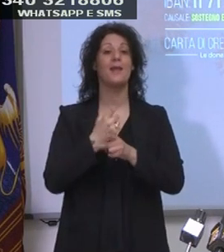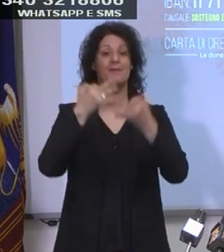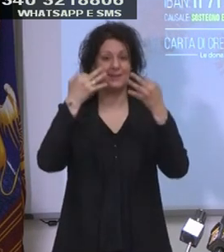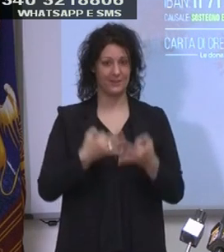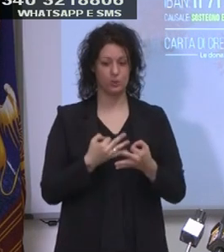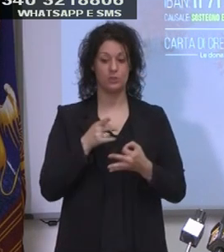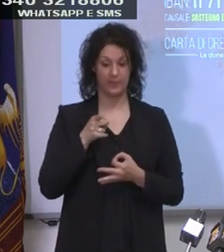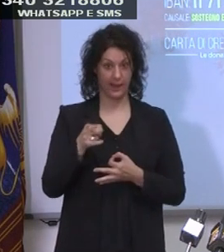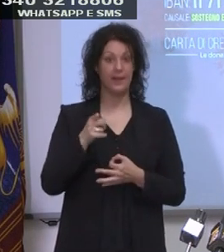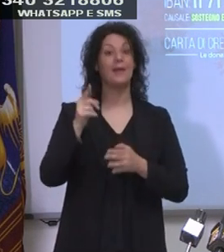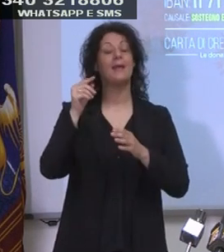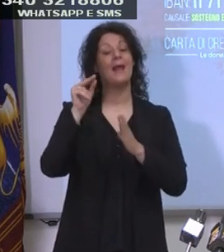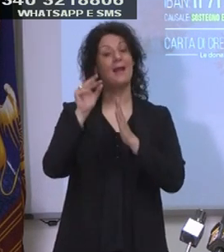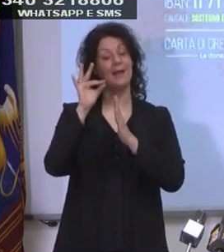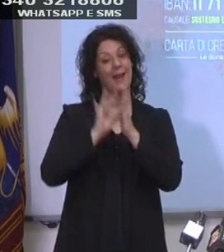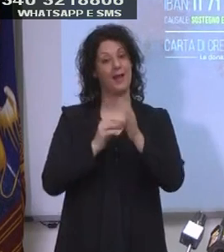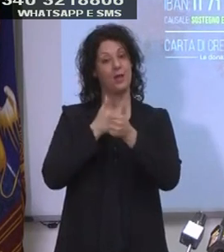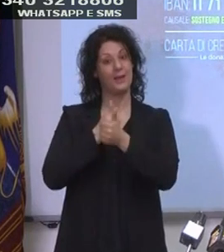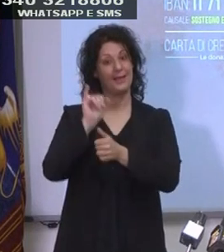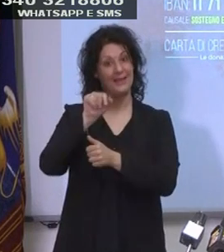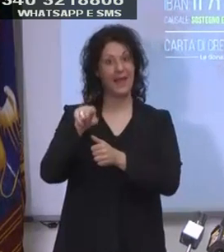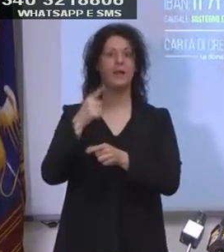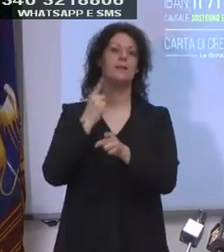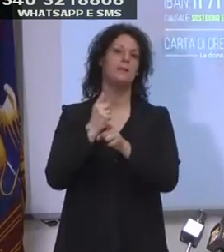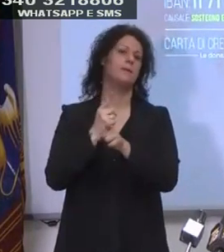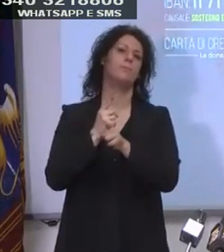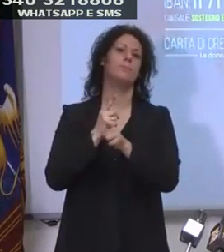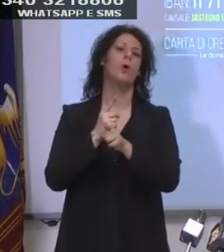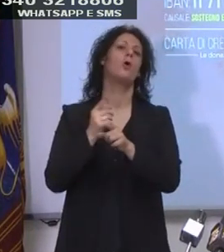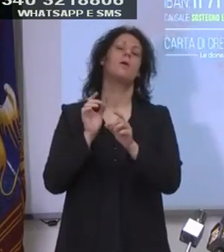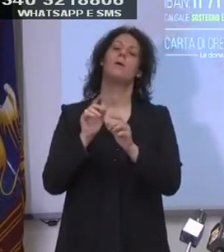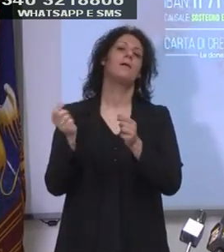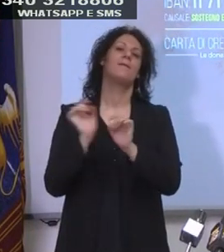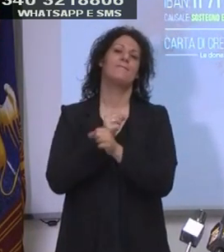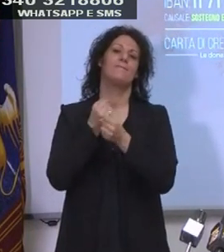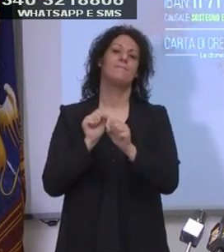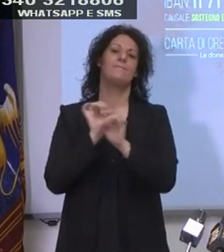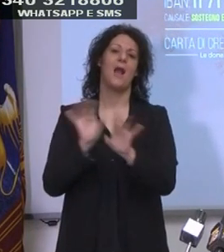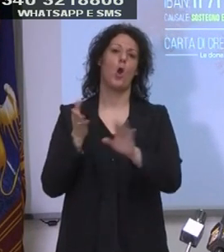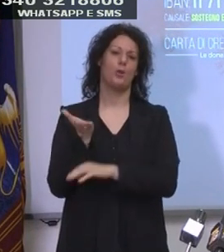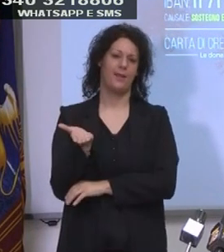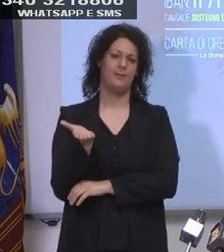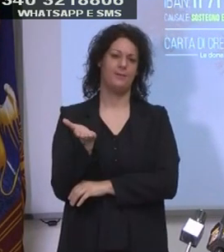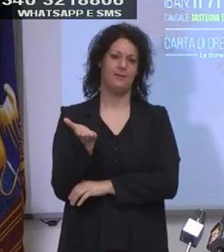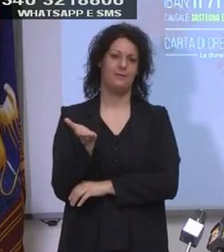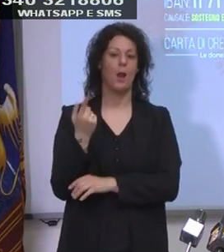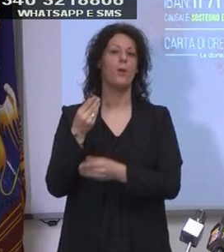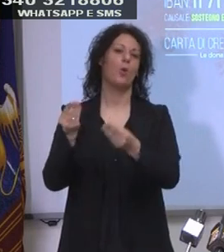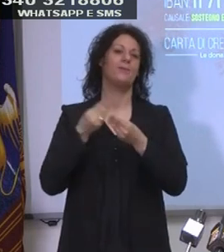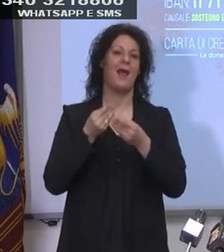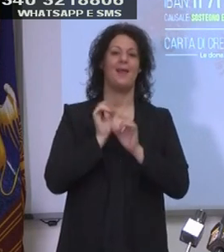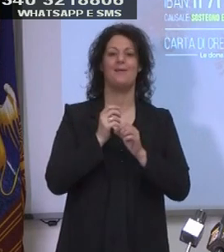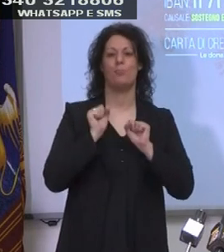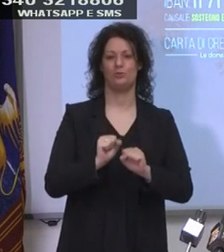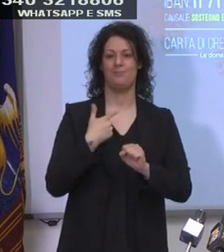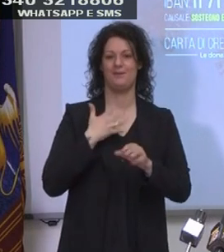più perentoriamente da applicare, allora usciamo dall'alveo problematico, no? Ma finché è così, da resto